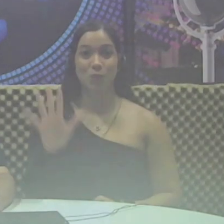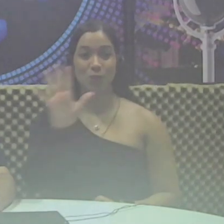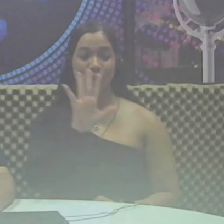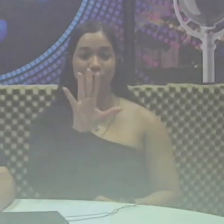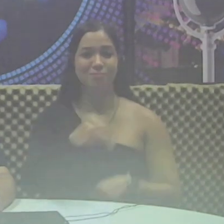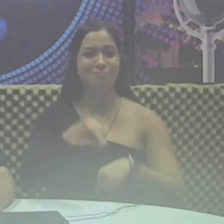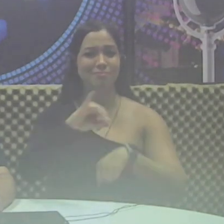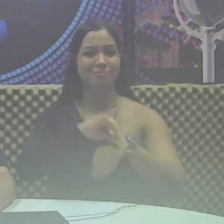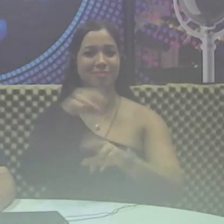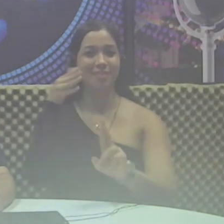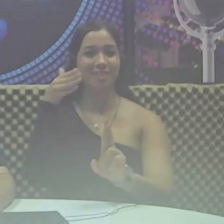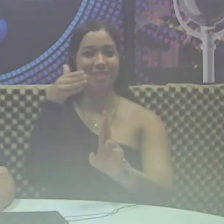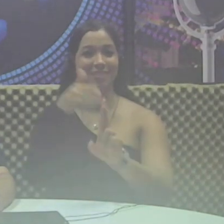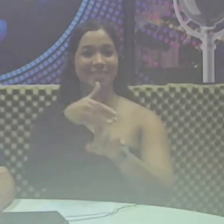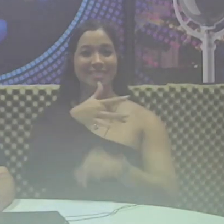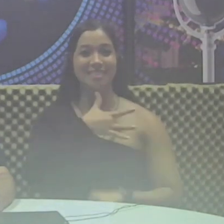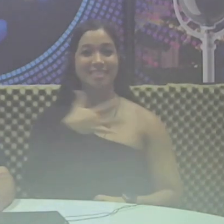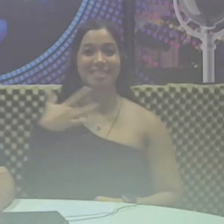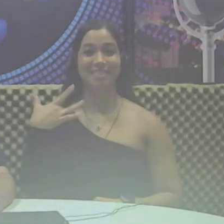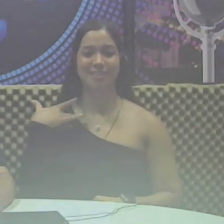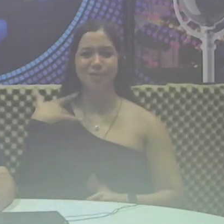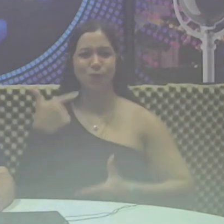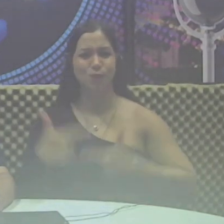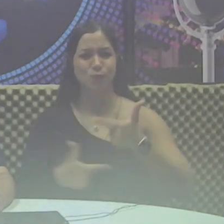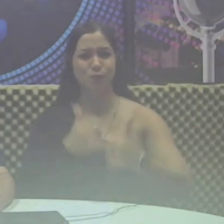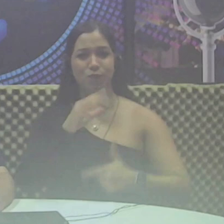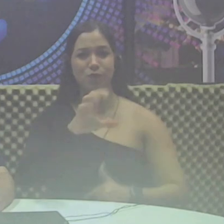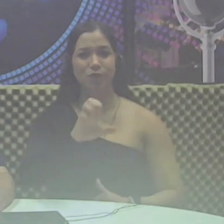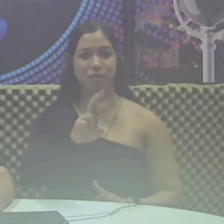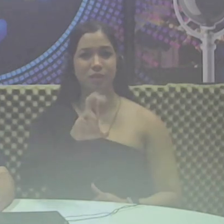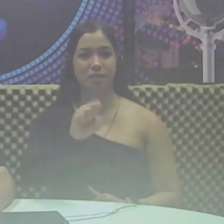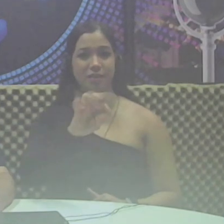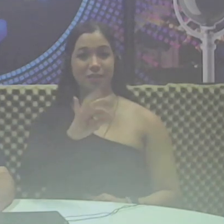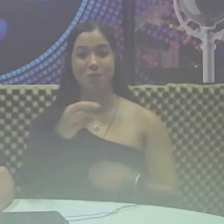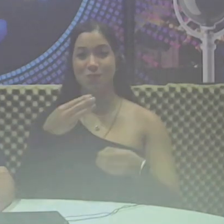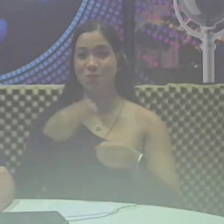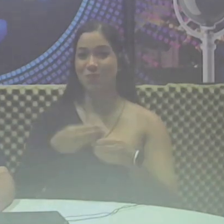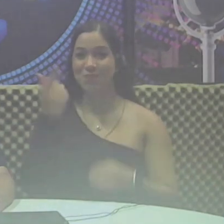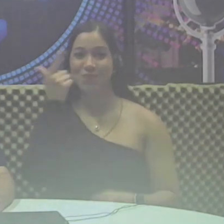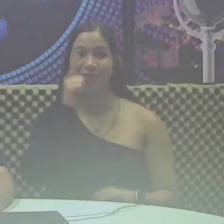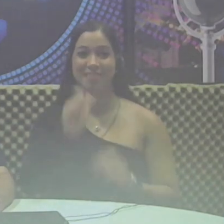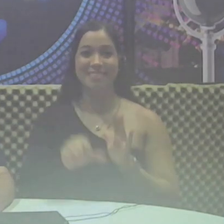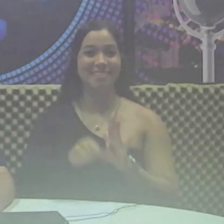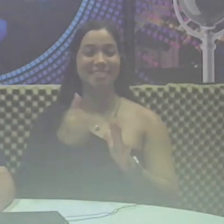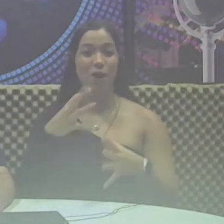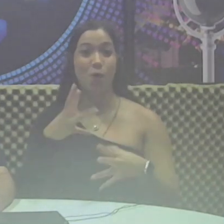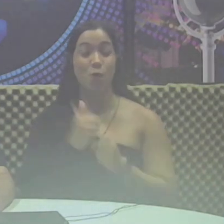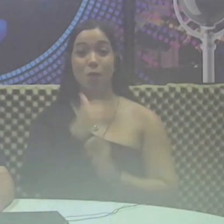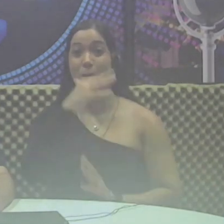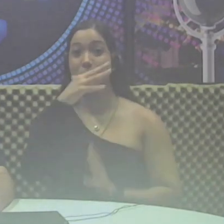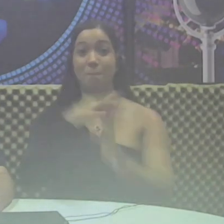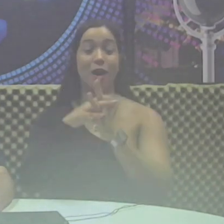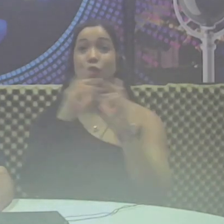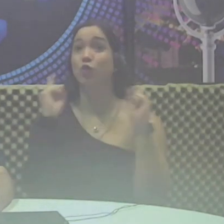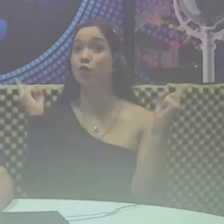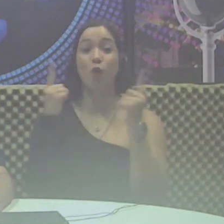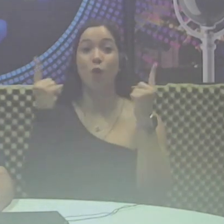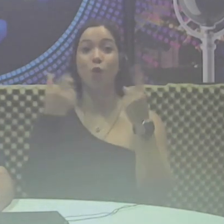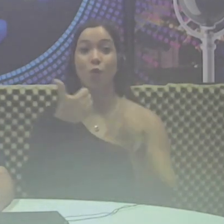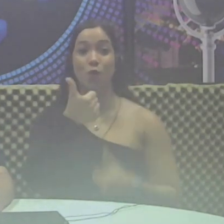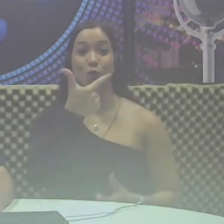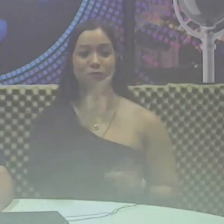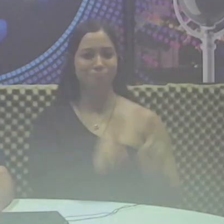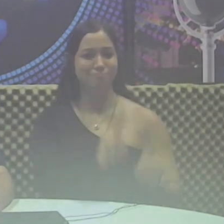de Referência em Saúde do Trabalhador, o Sereste Municipal, obteve pela primeira vez nota máxima em todos os 12